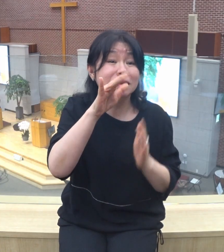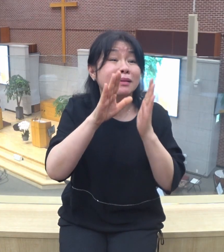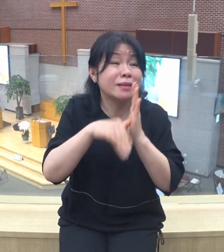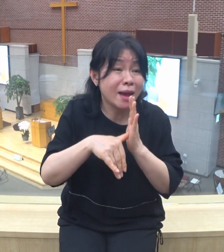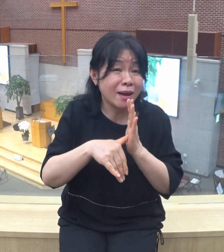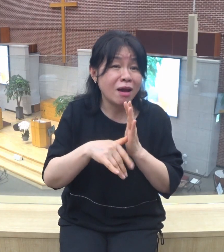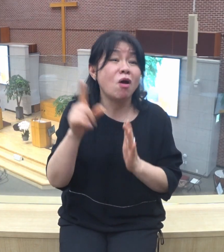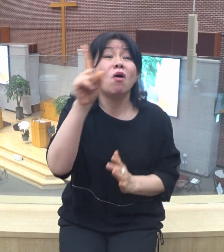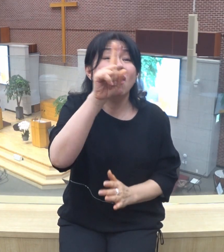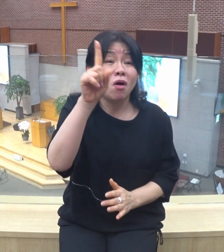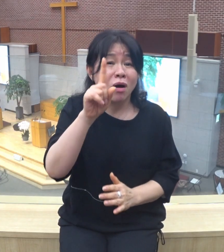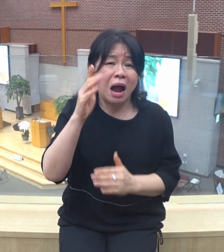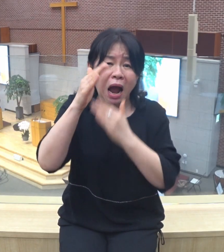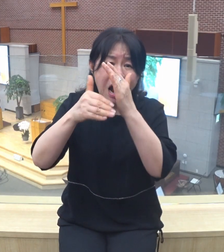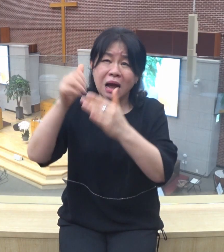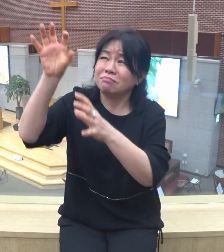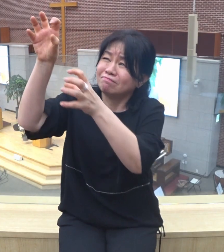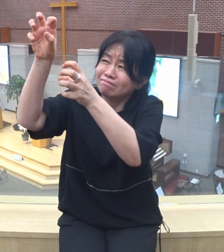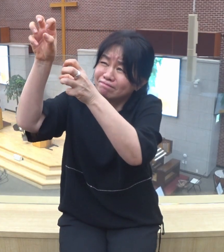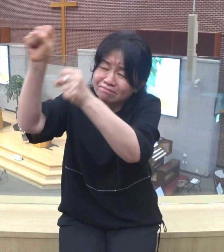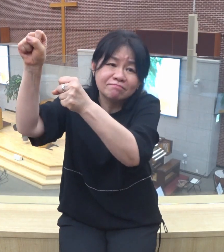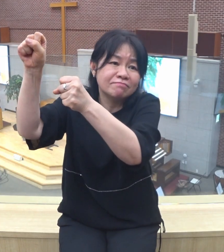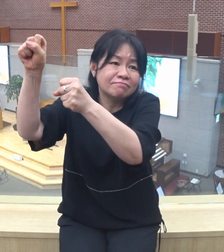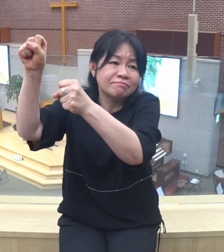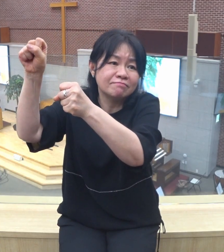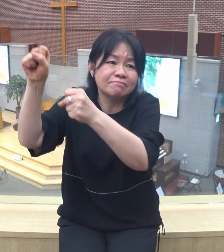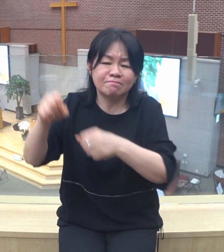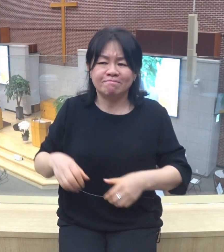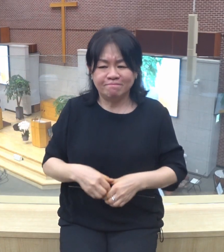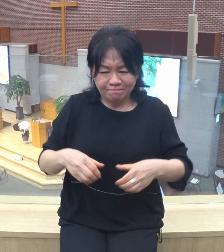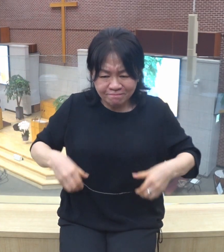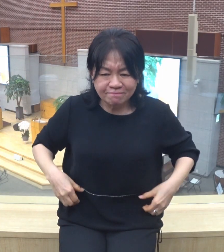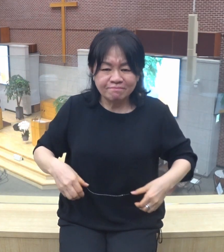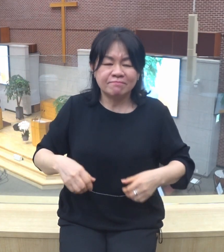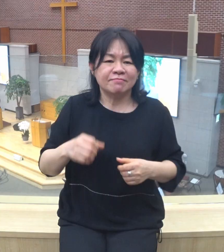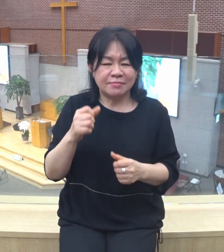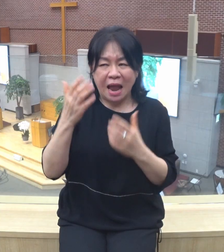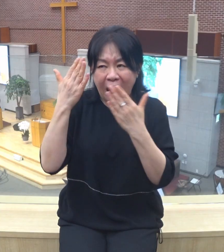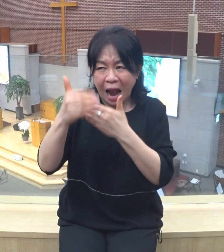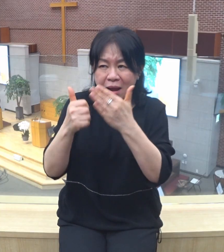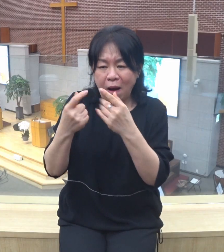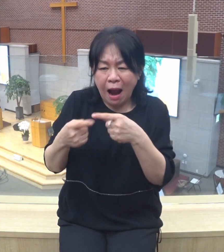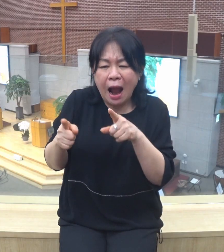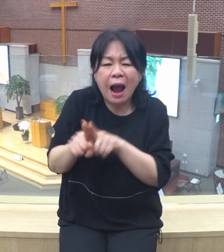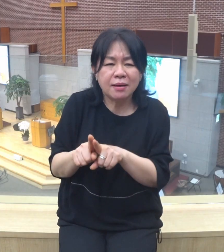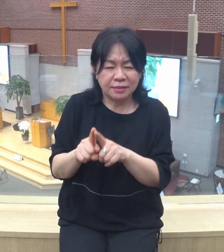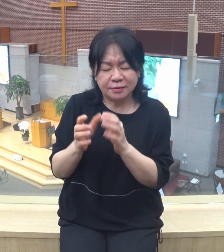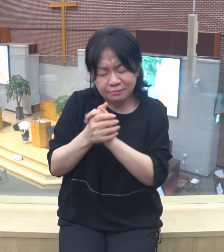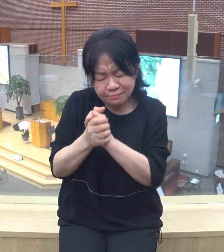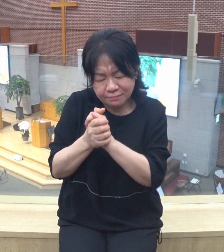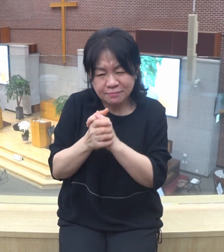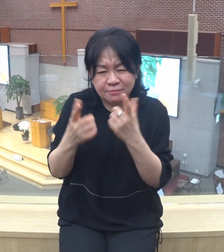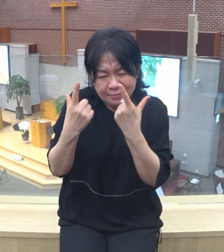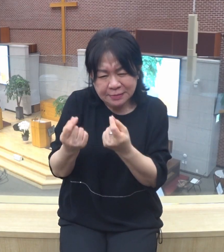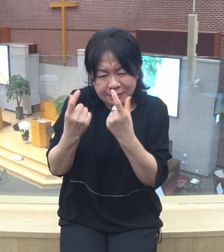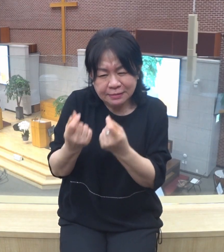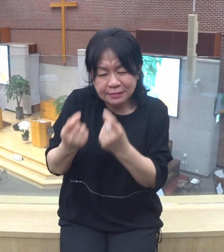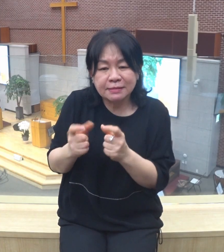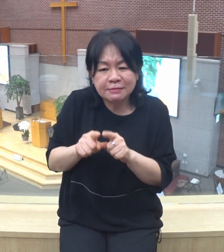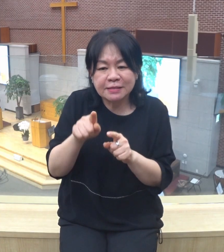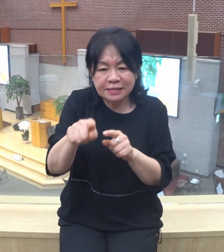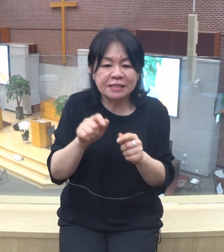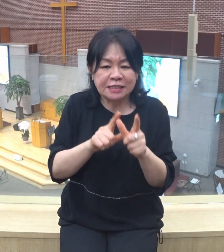그 시간을 지나갈 수 있는 지혜와 용기와 환경을 만들어 주십니다. 하나님의 눈에